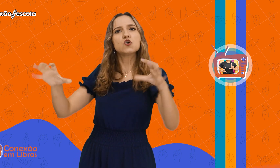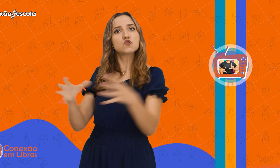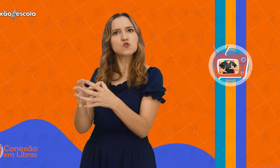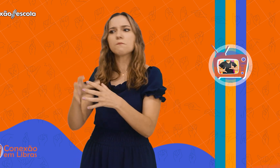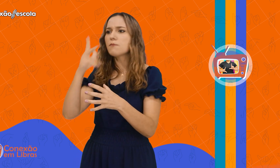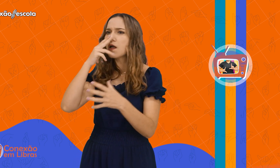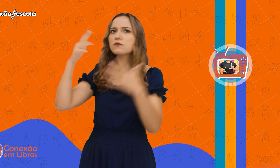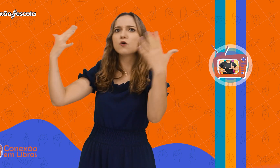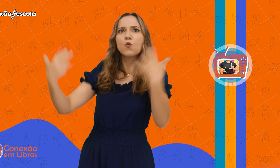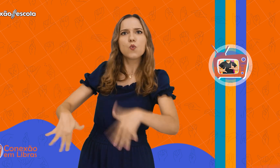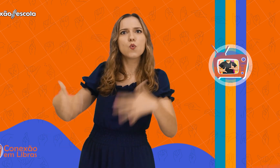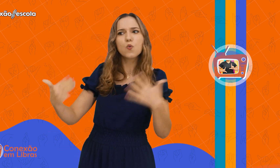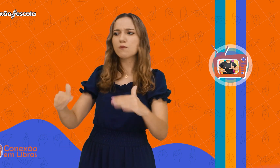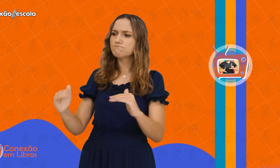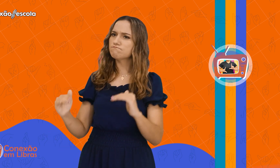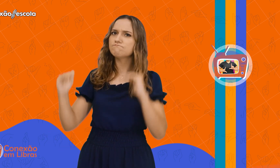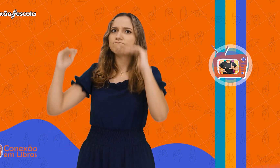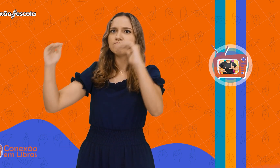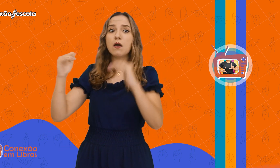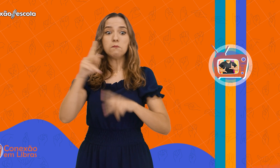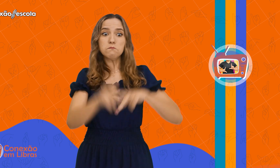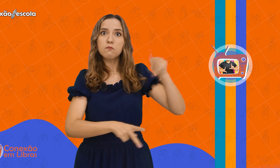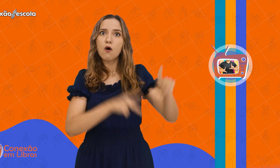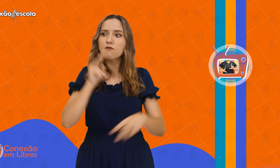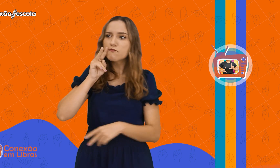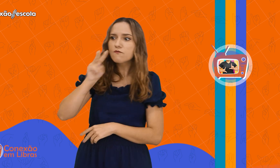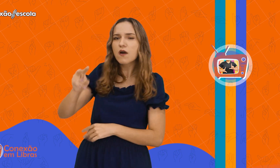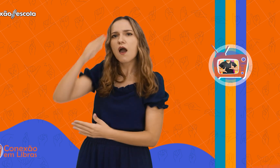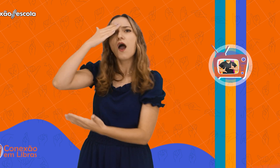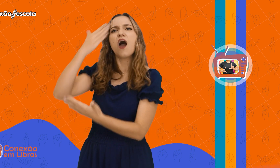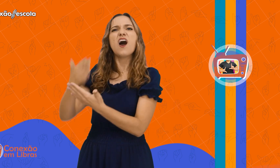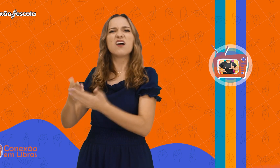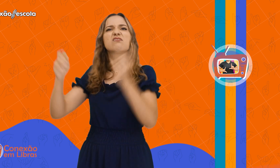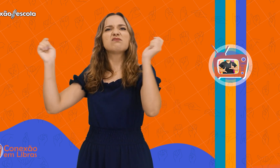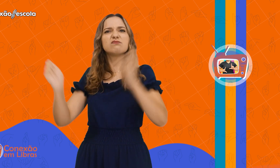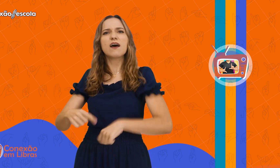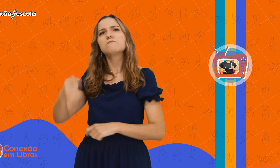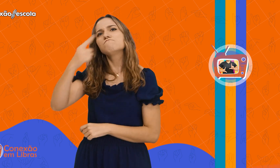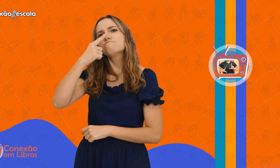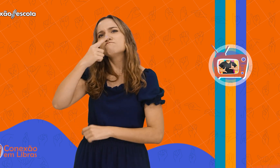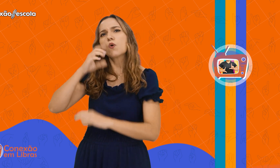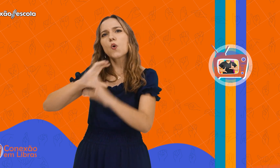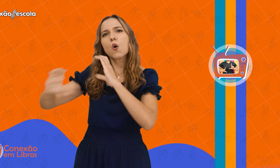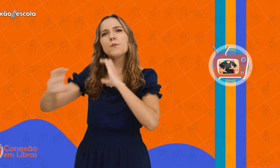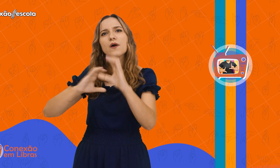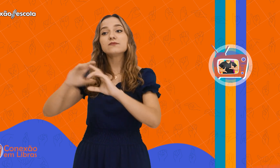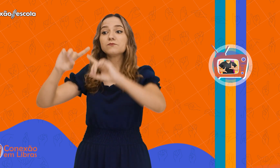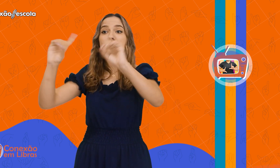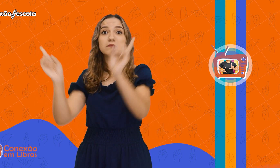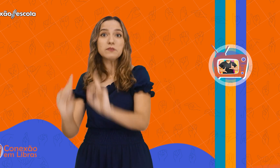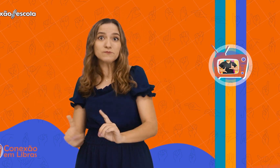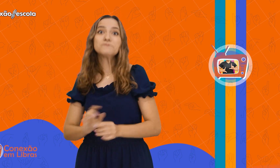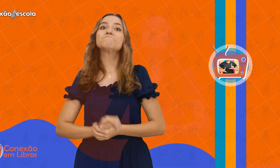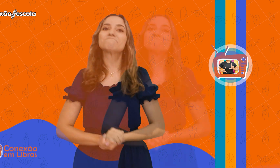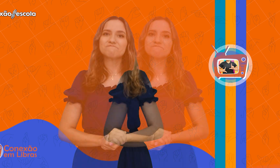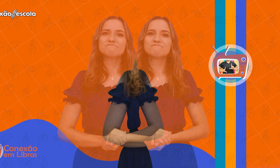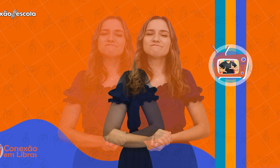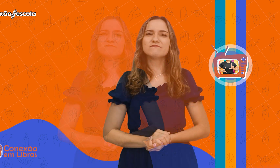como criaturas privilegiadas, pois acreditavam que eles podiam se comunicar com os deuses.